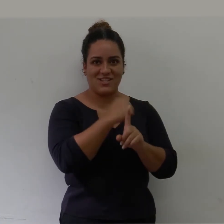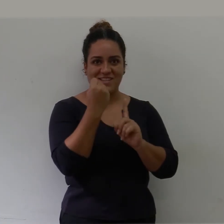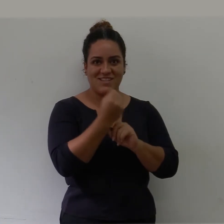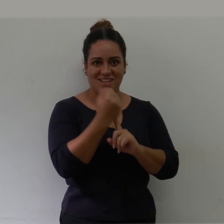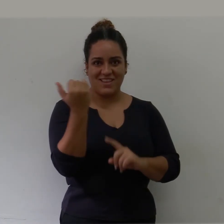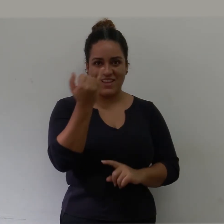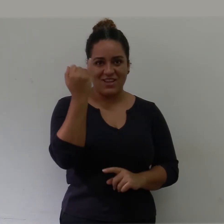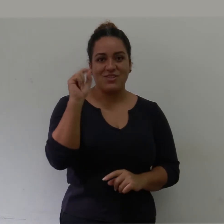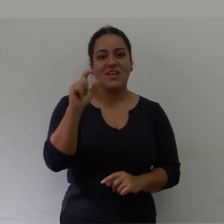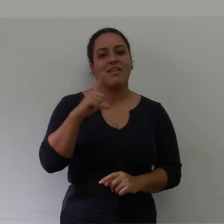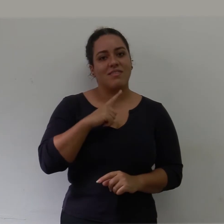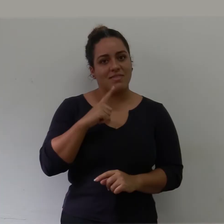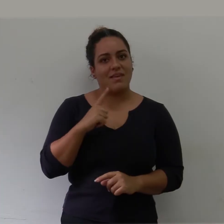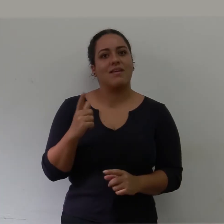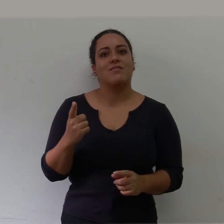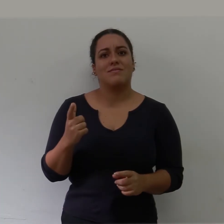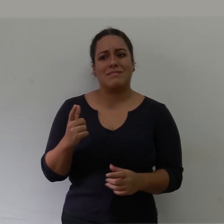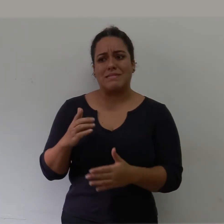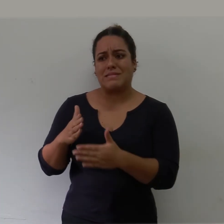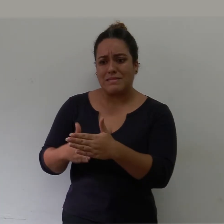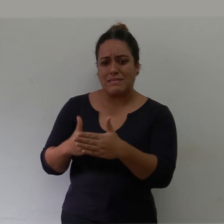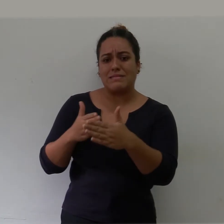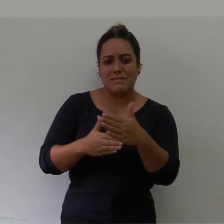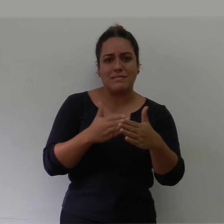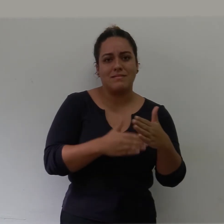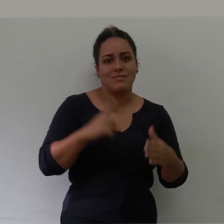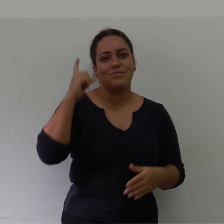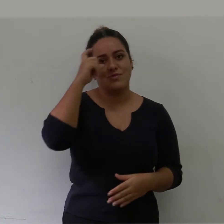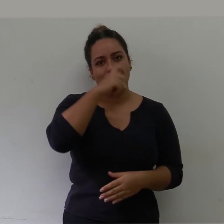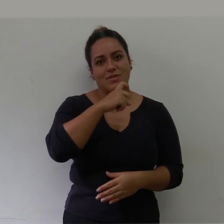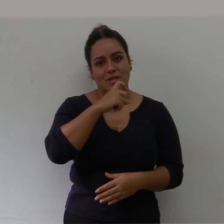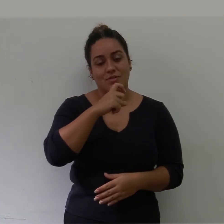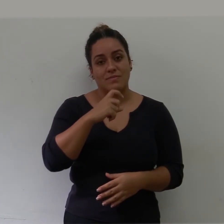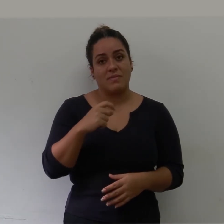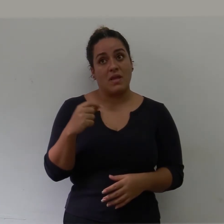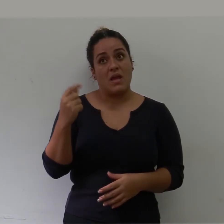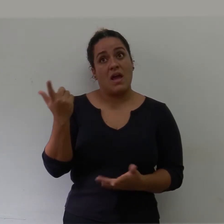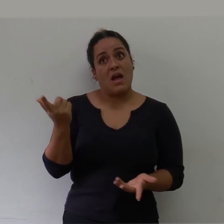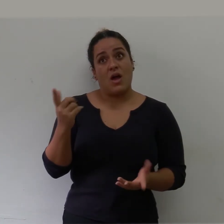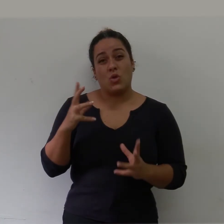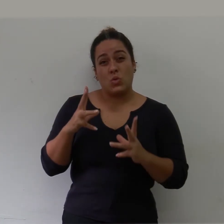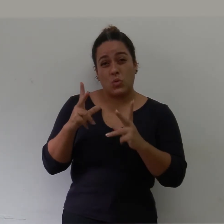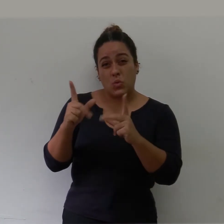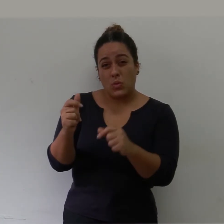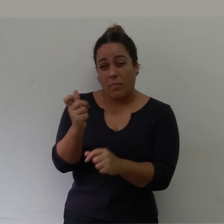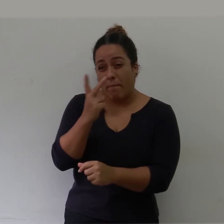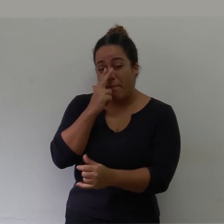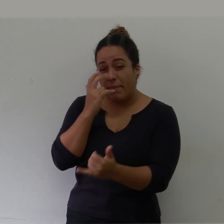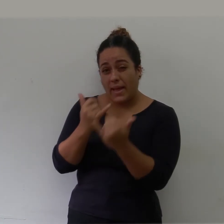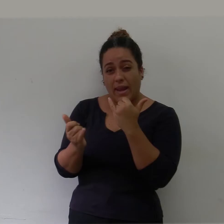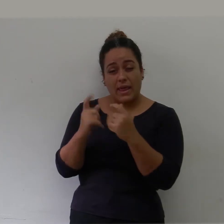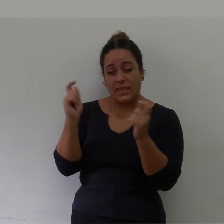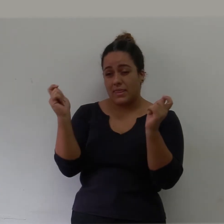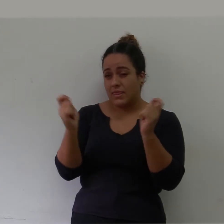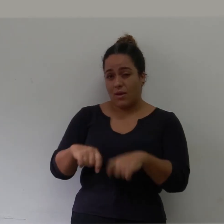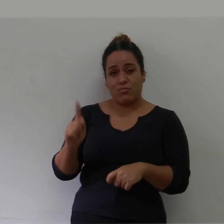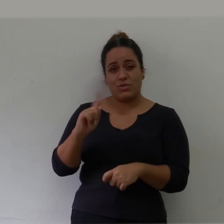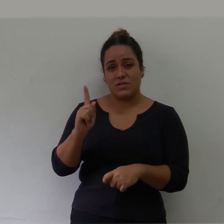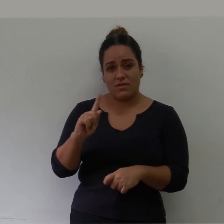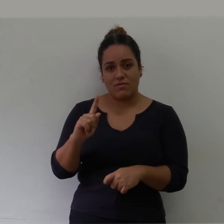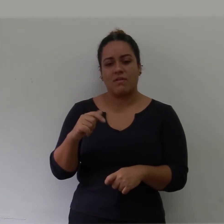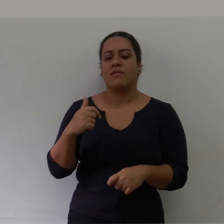sociedade, mesmo com todas as adversidades. Quando tudo indicava que não seria possível,